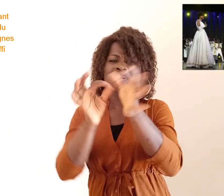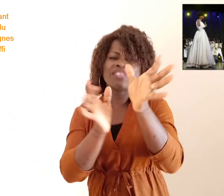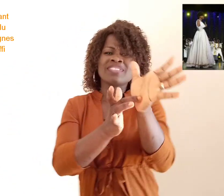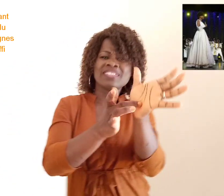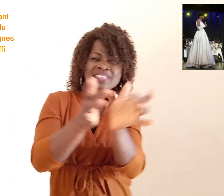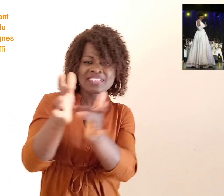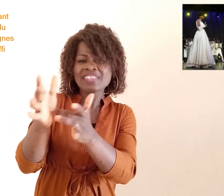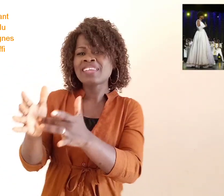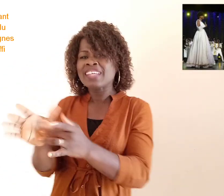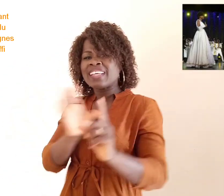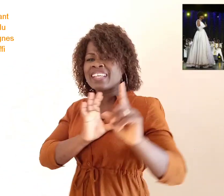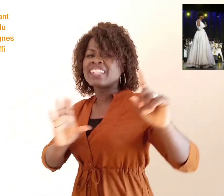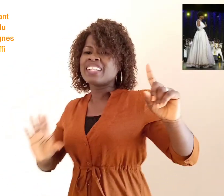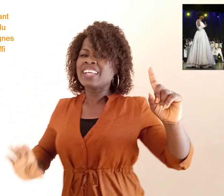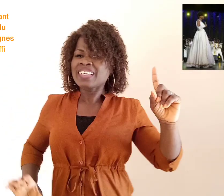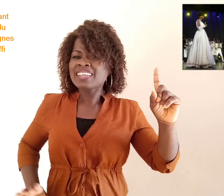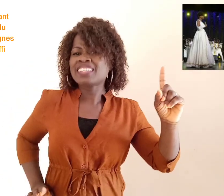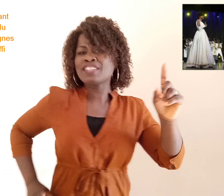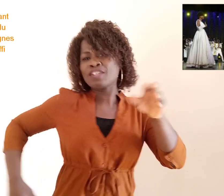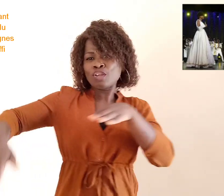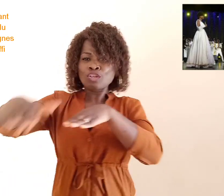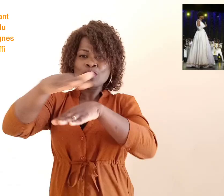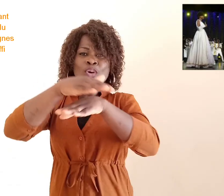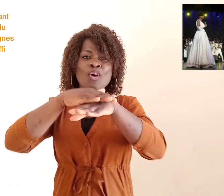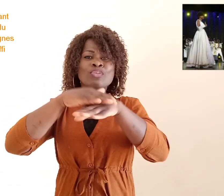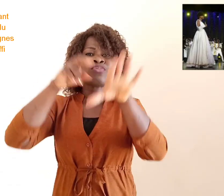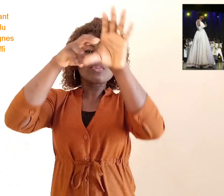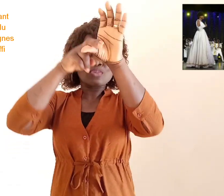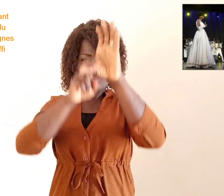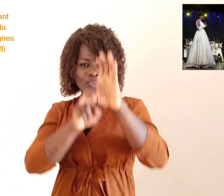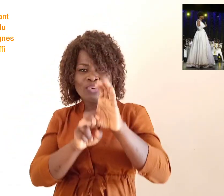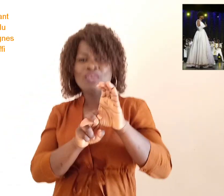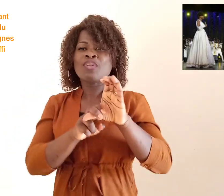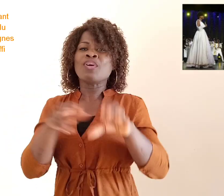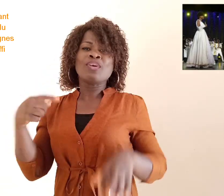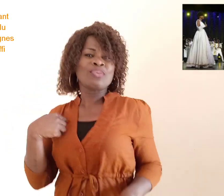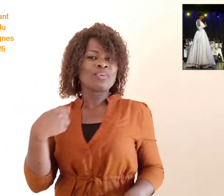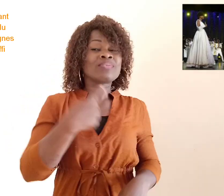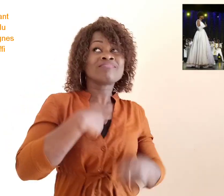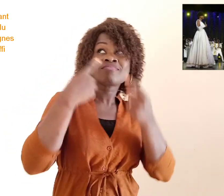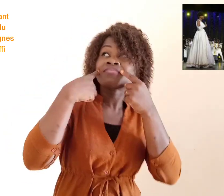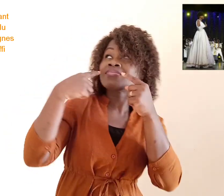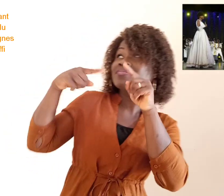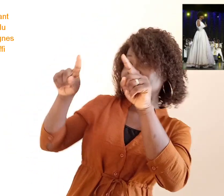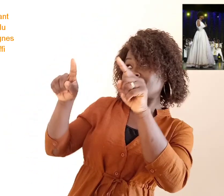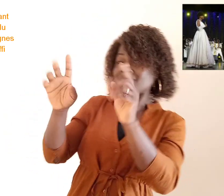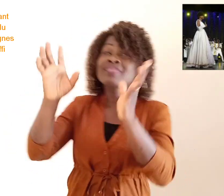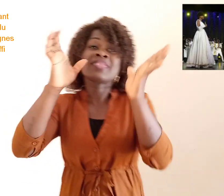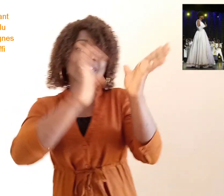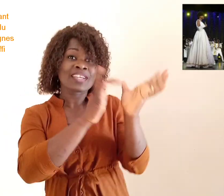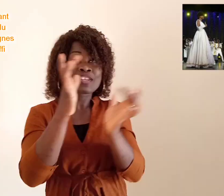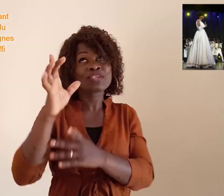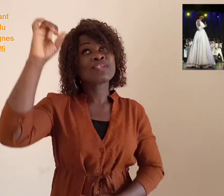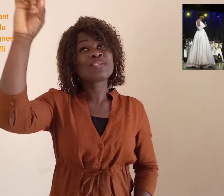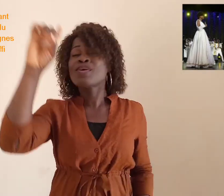Jésus Le cri sur le trône Le déclarons